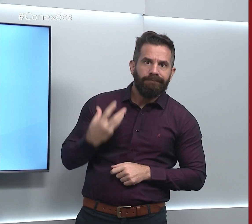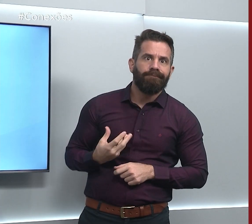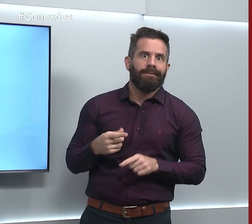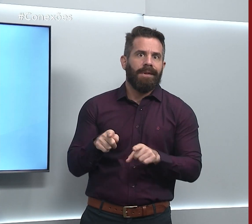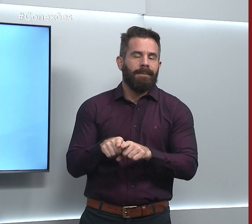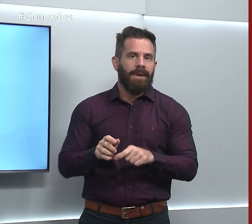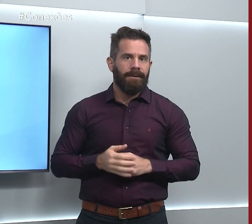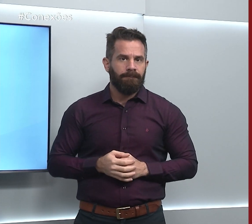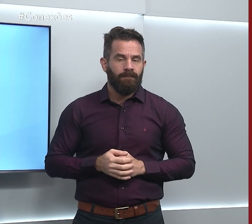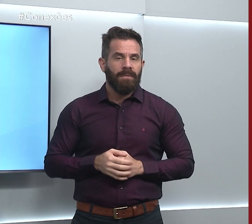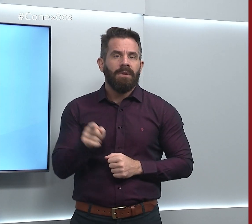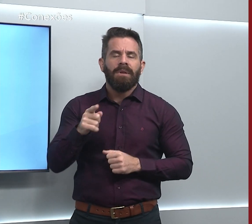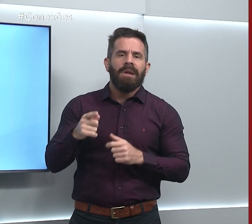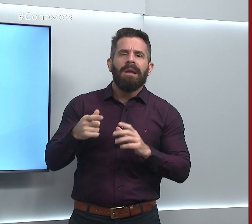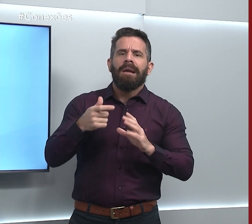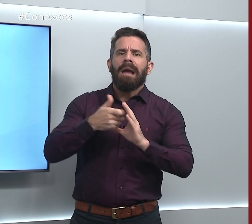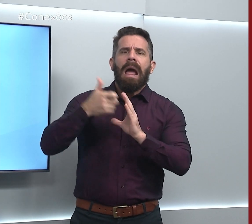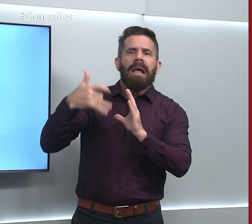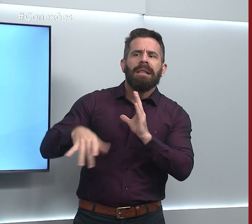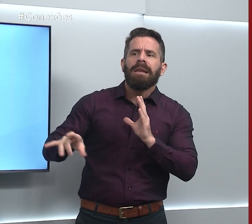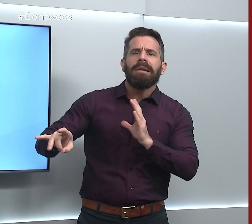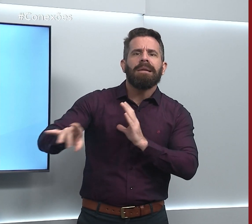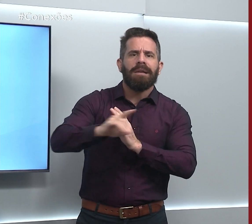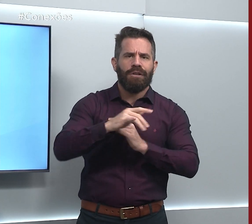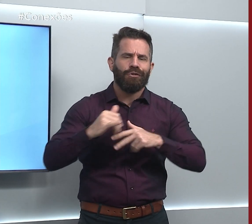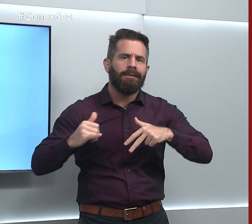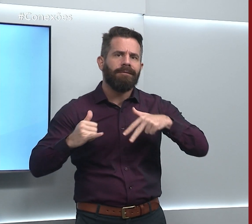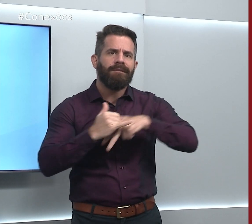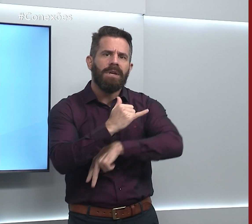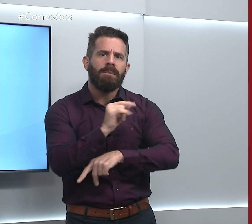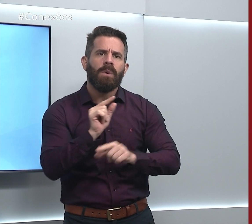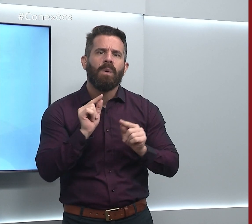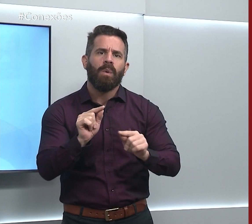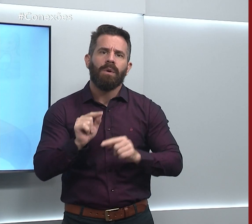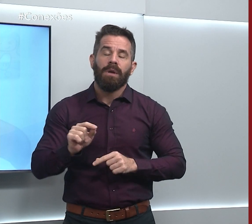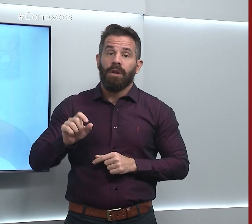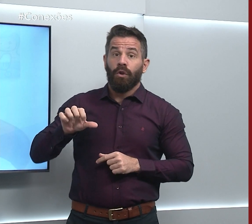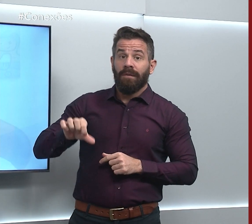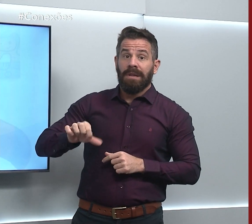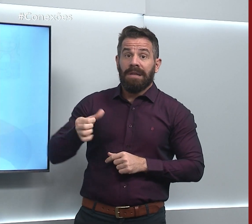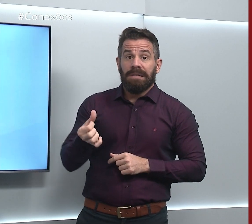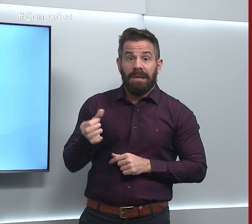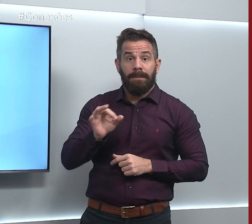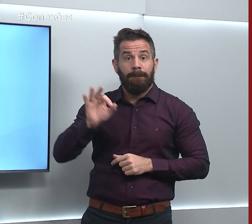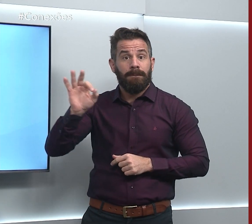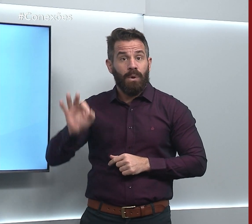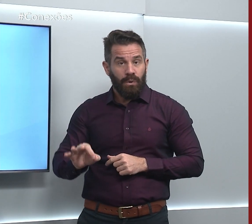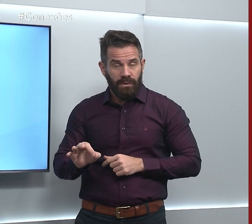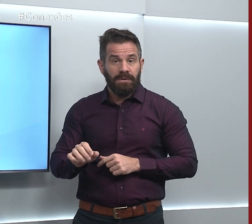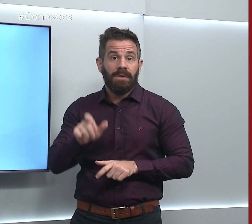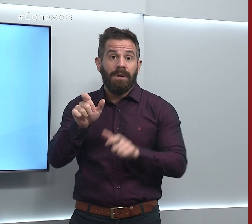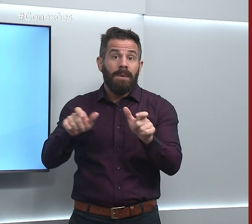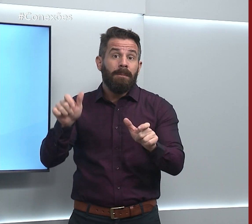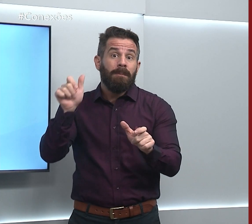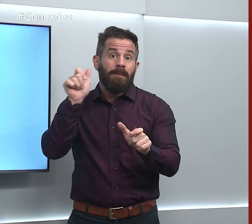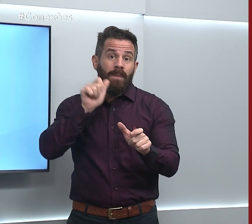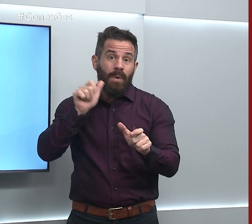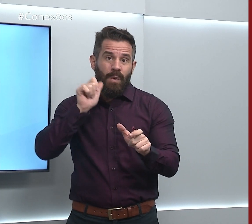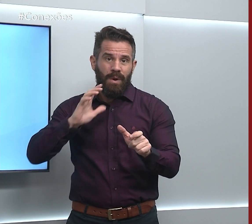à característica das vítimas, a ANTRA destacou que quase 96% são mulheres